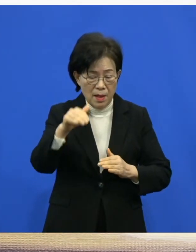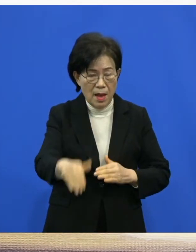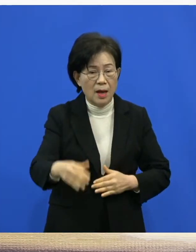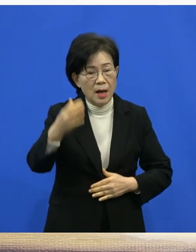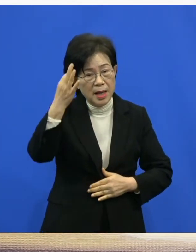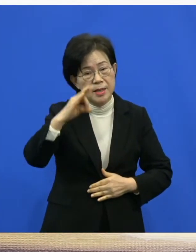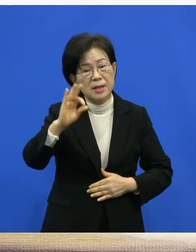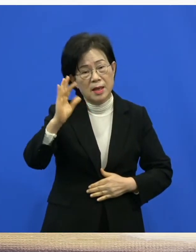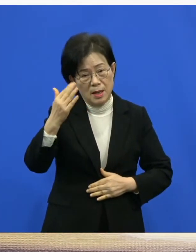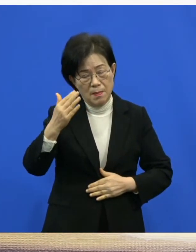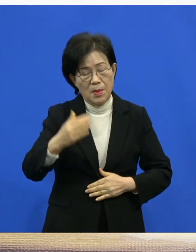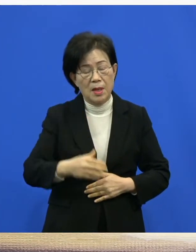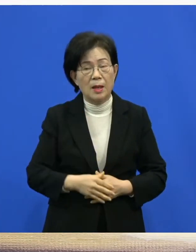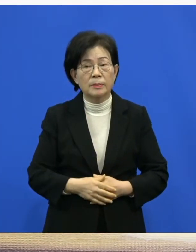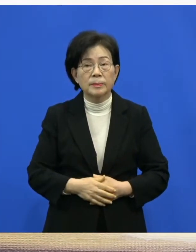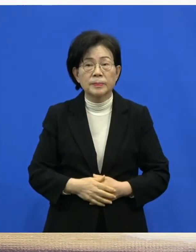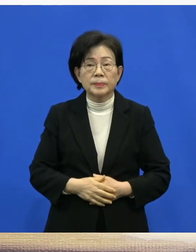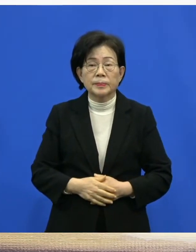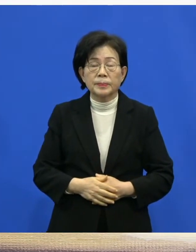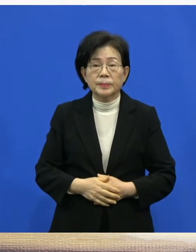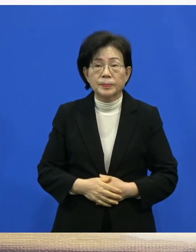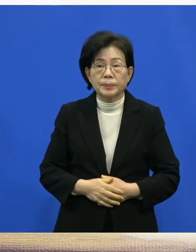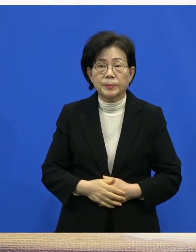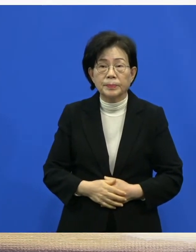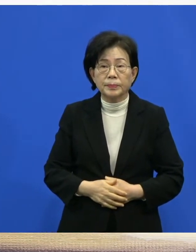현실을 그대로 받아들여야 합니다.